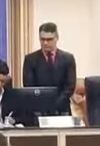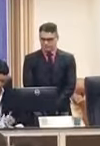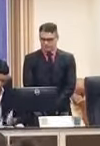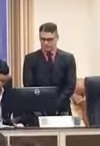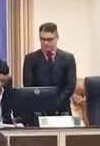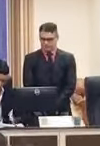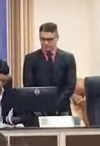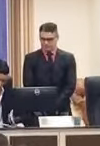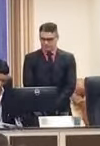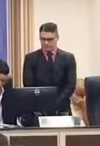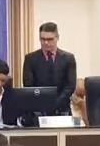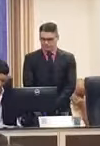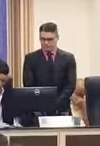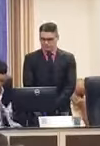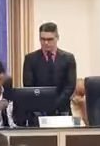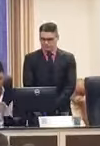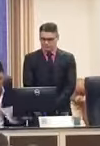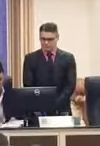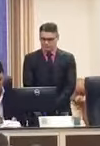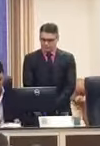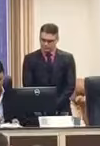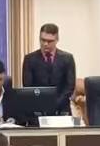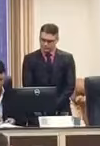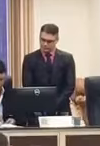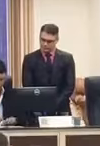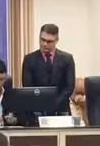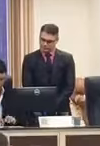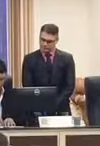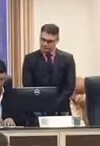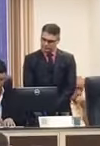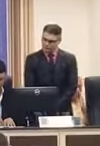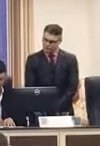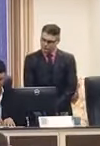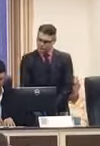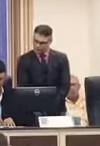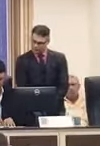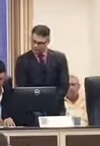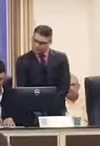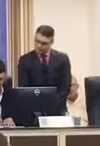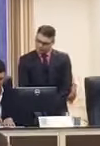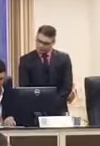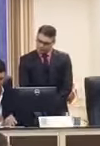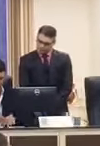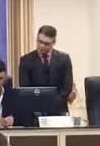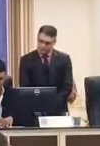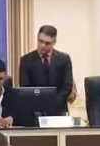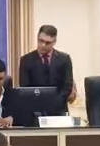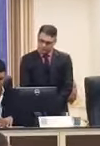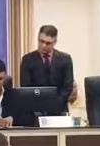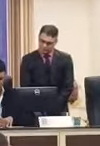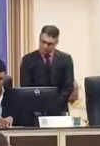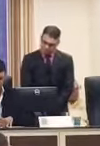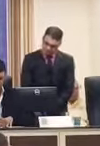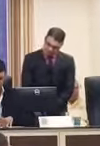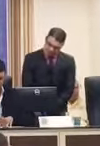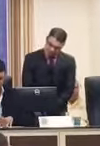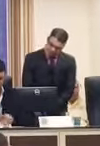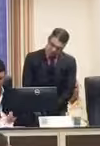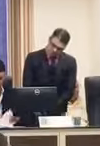3907/2019, autoria Valdecir Lemes Jacaré. Projeto de lei protocolado sobre o número